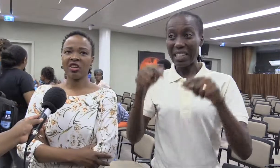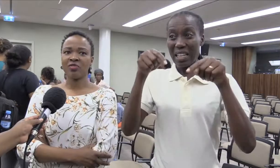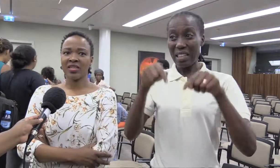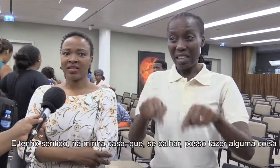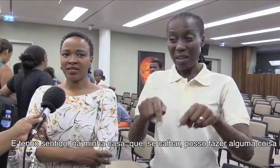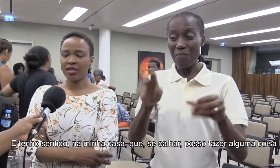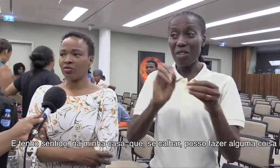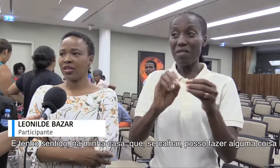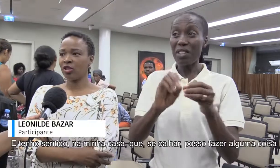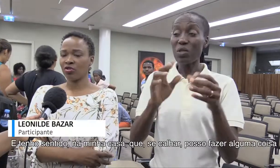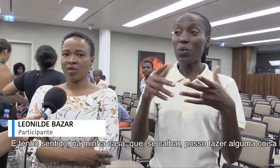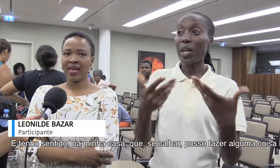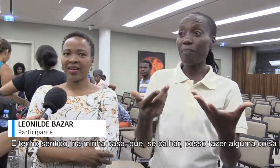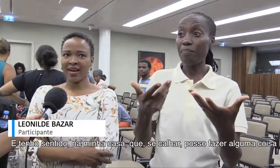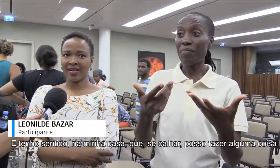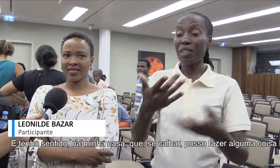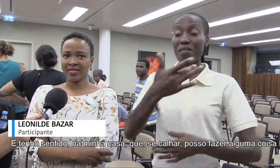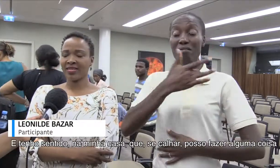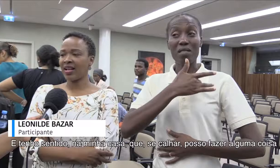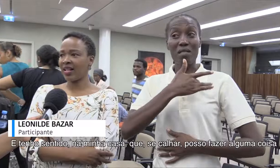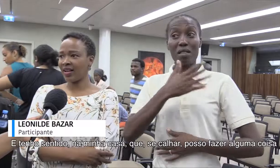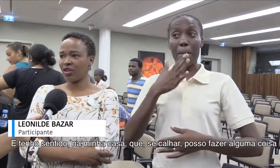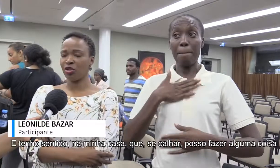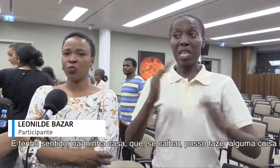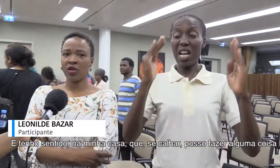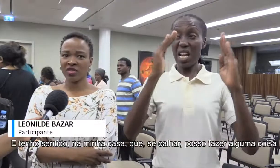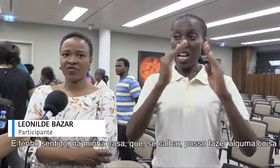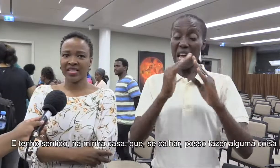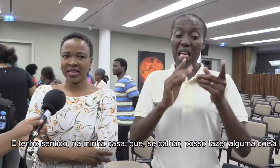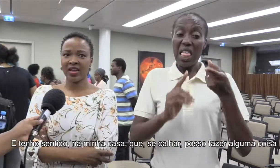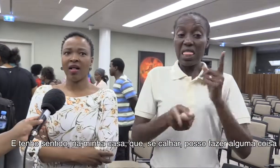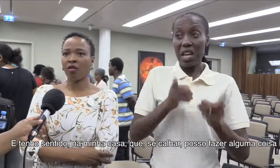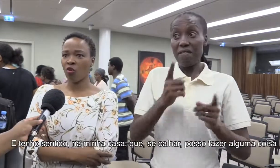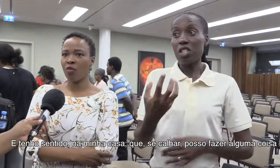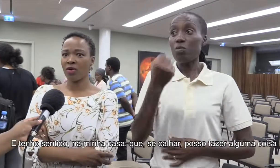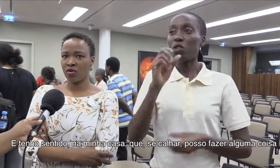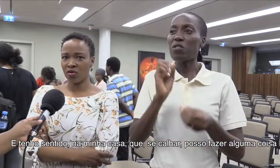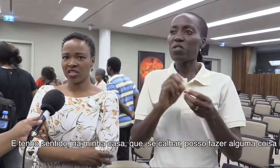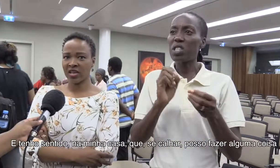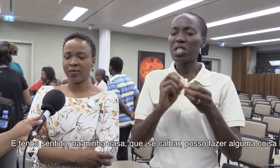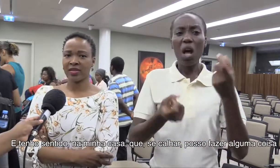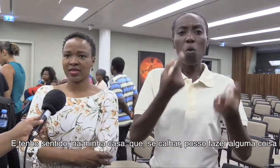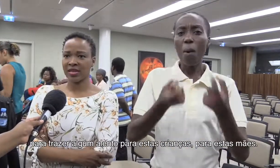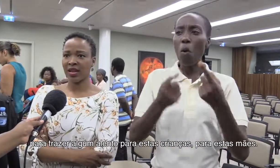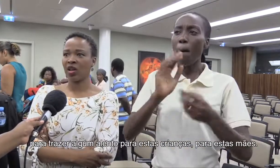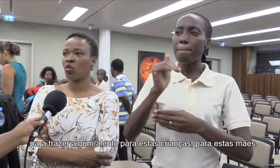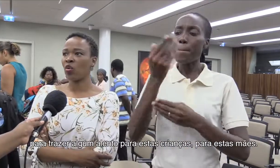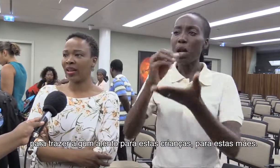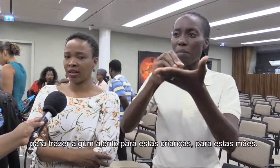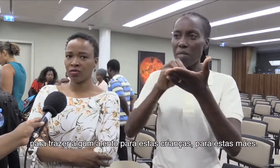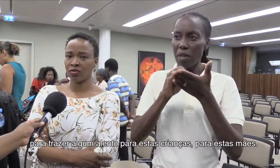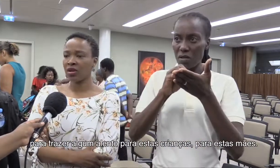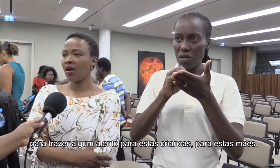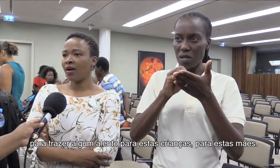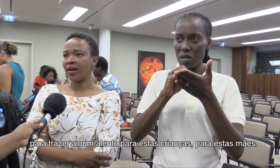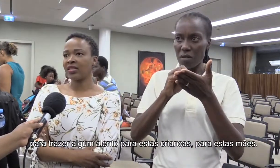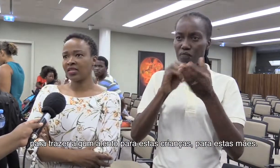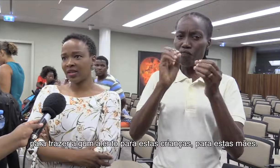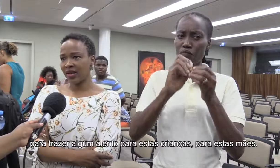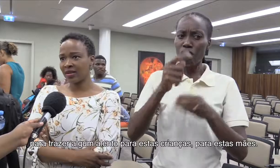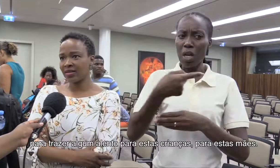E tenho sentido, dentro da minha casa, que se calhar eu posso fazer alguma coisa para trazer algum alento